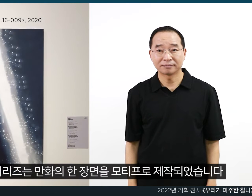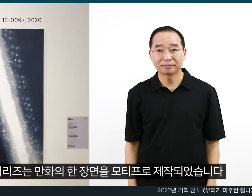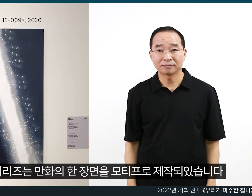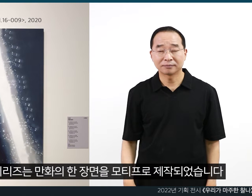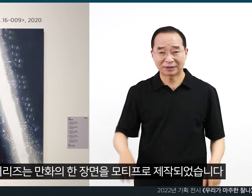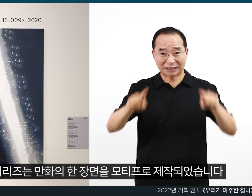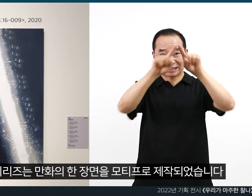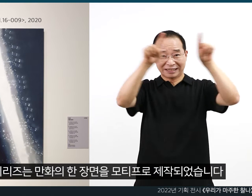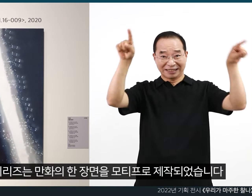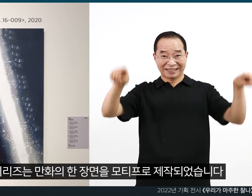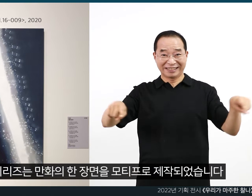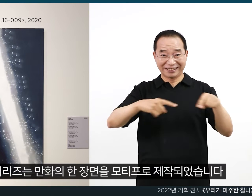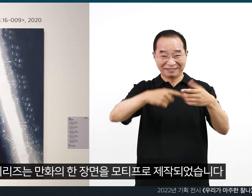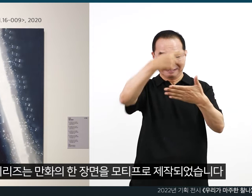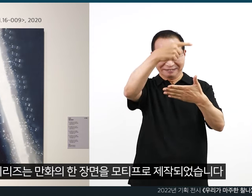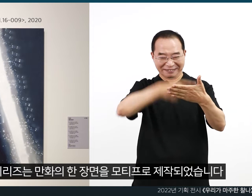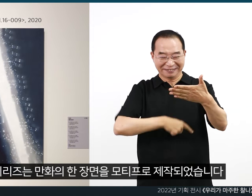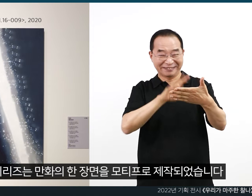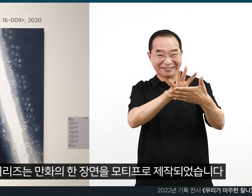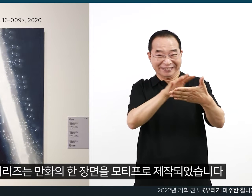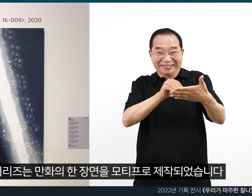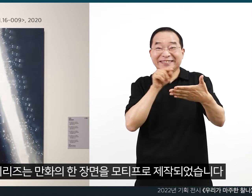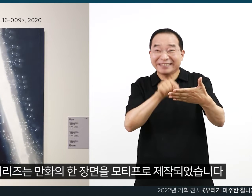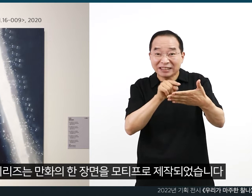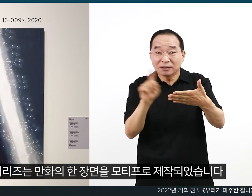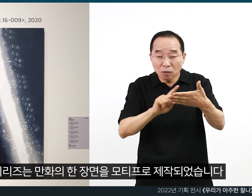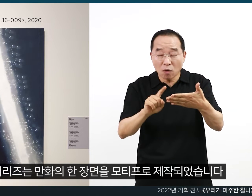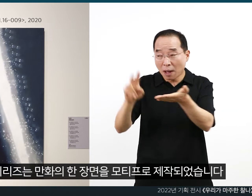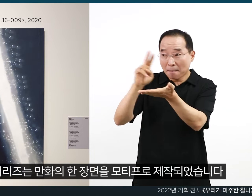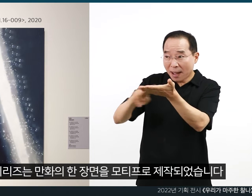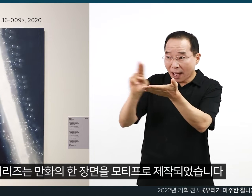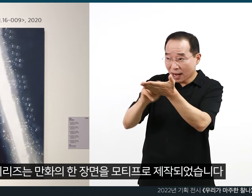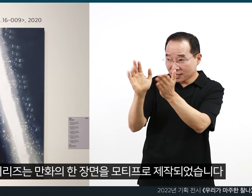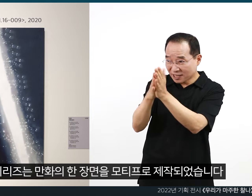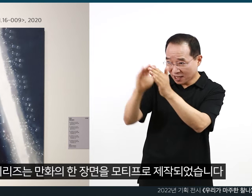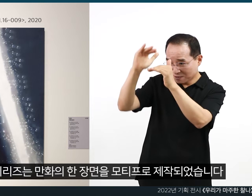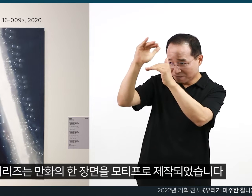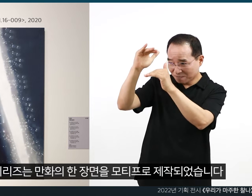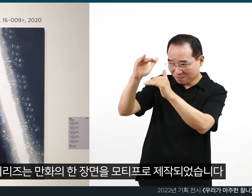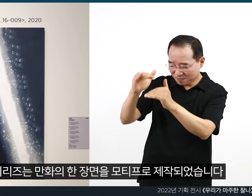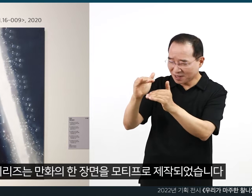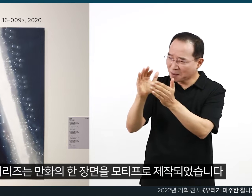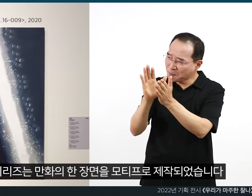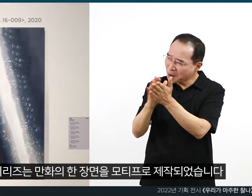스크린샷 시리즈는 만화의 한 장면을 모티프로 제작되었습니다.